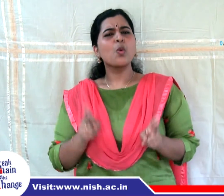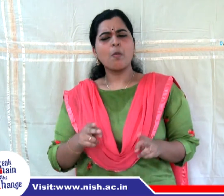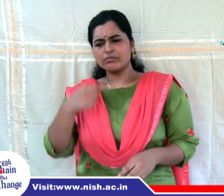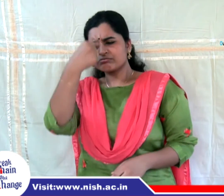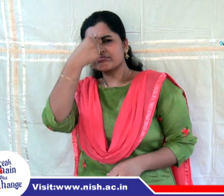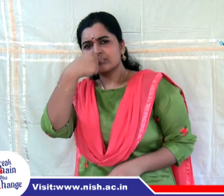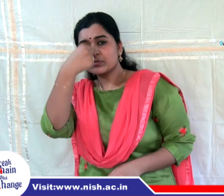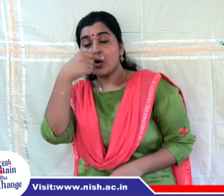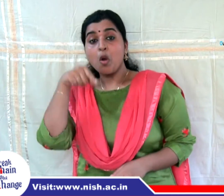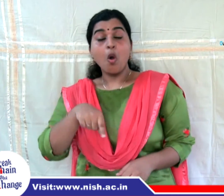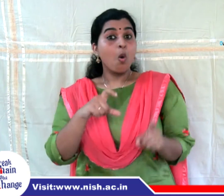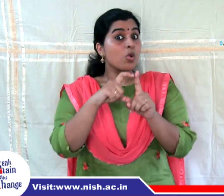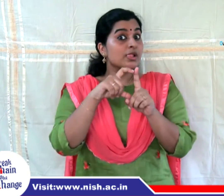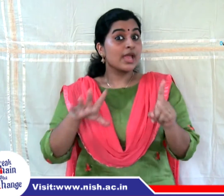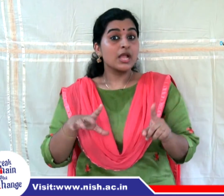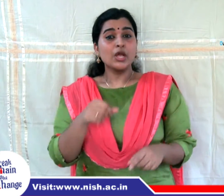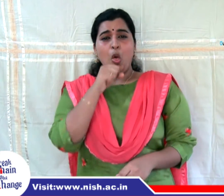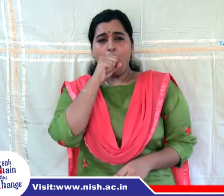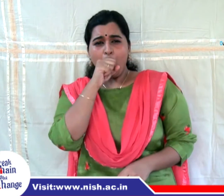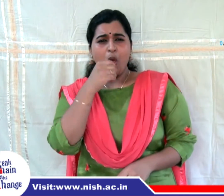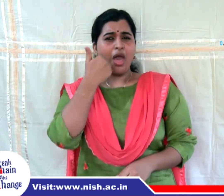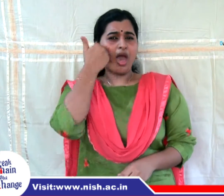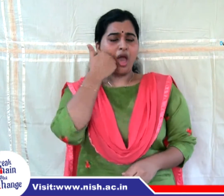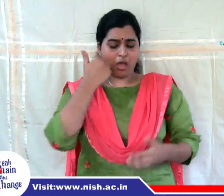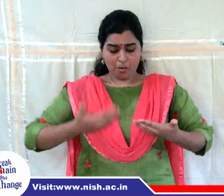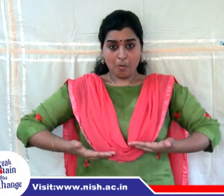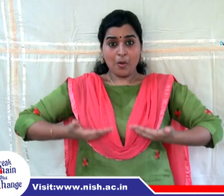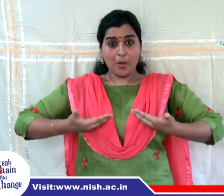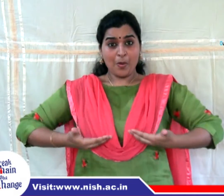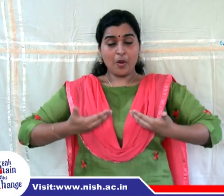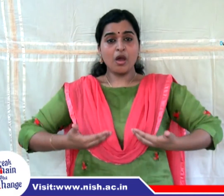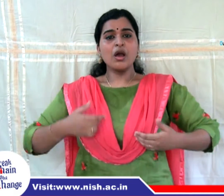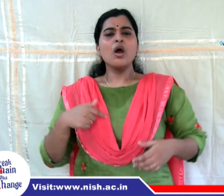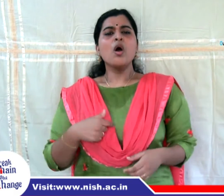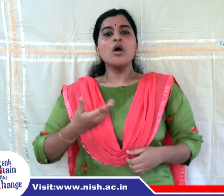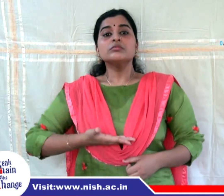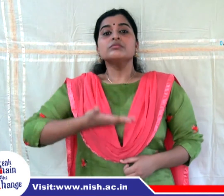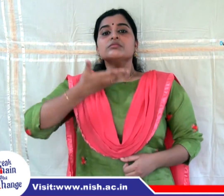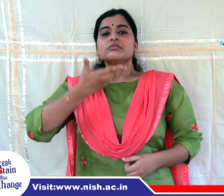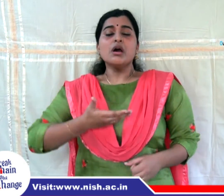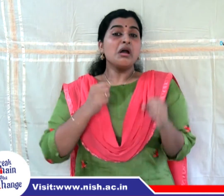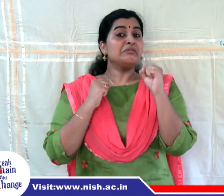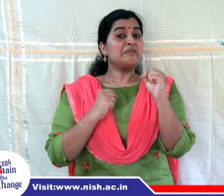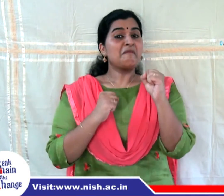സാധാരണ ജലദോഷം മുതൽ വിനാശകാരിയായ ന്യൂമോണിയയും ശ്വാസതകരാറും വരെ കൊറോണ വൈറസ് മനുഷ്യരിൽ